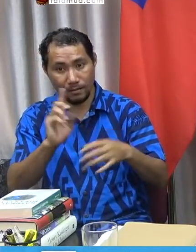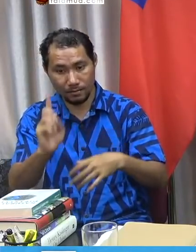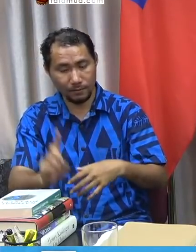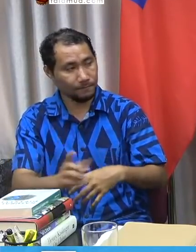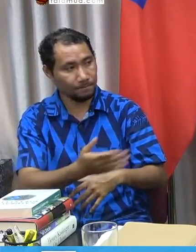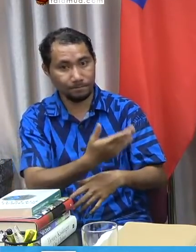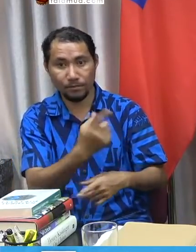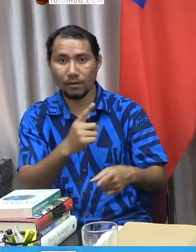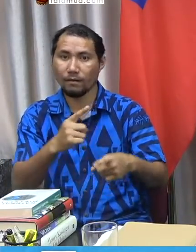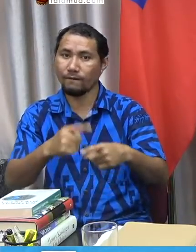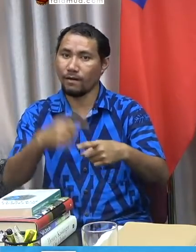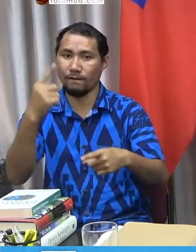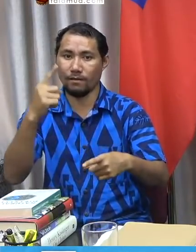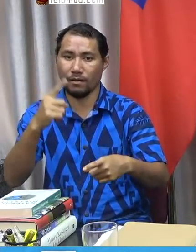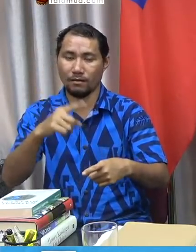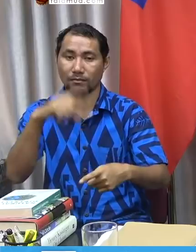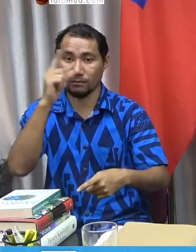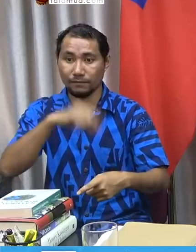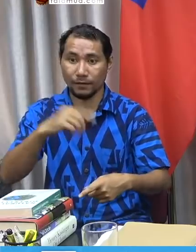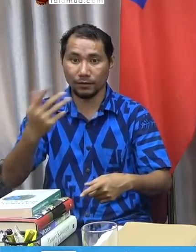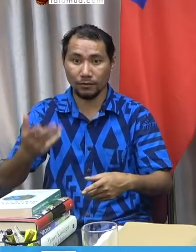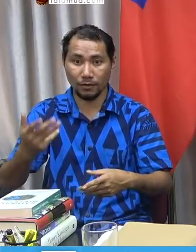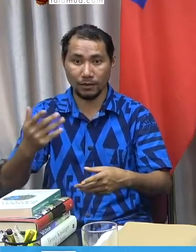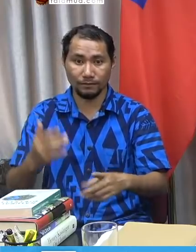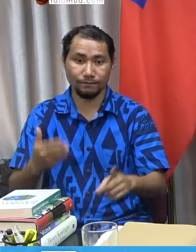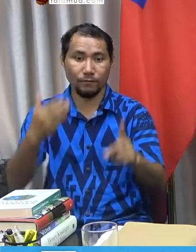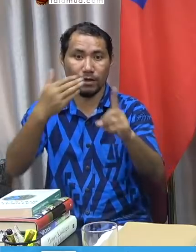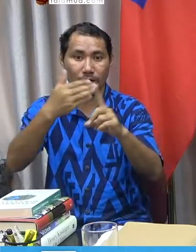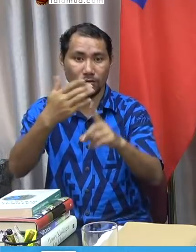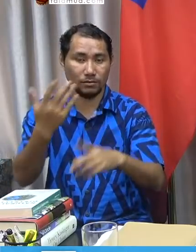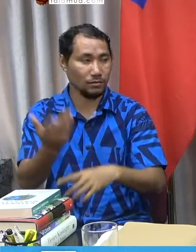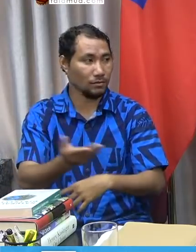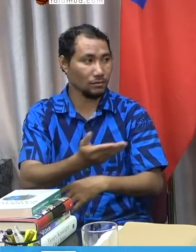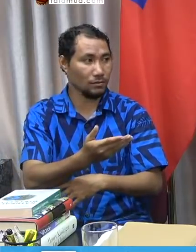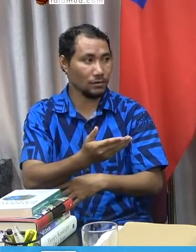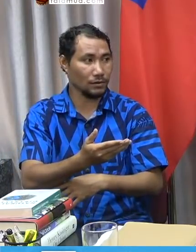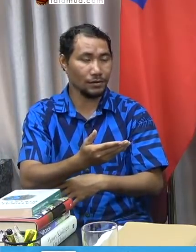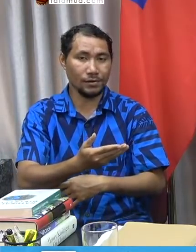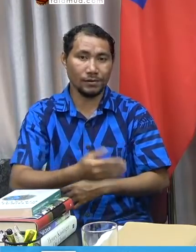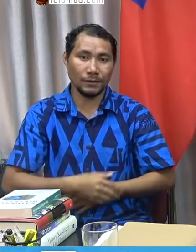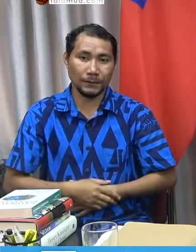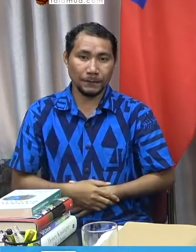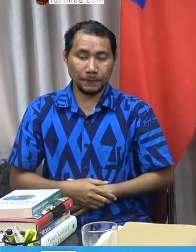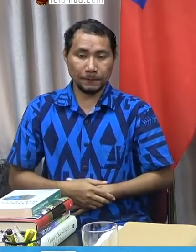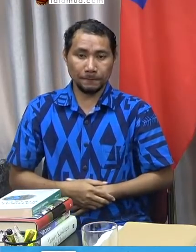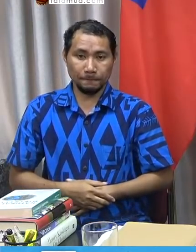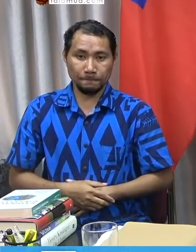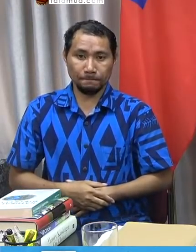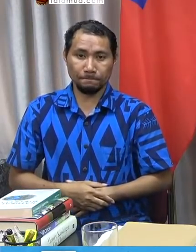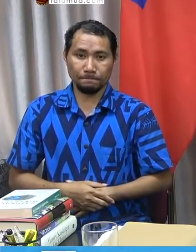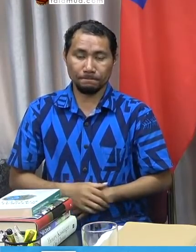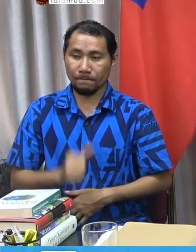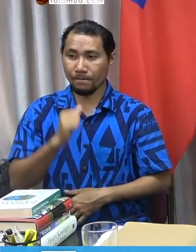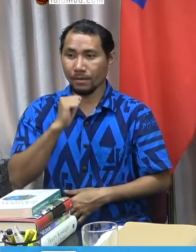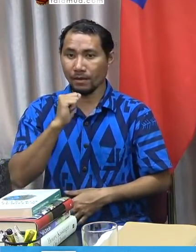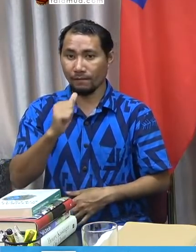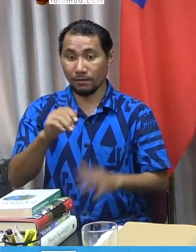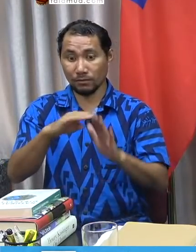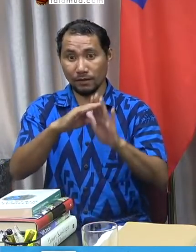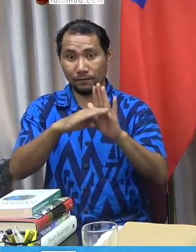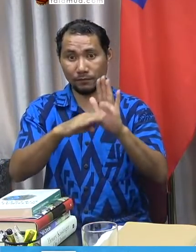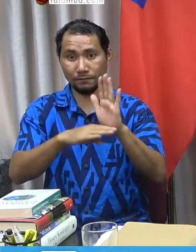le vave pito mawhai ona o ia. Ia, o le mea foi la lea. A whapea o le